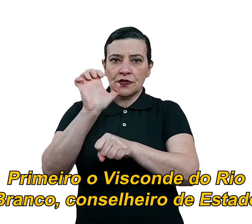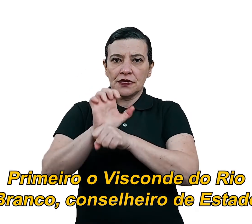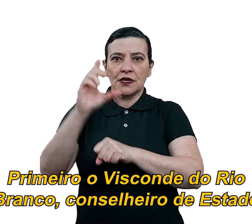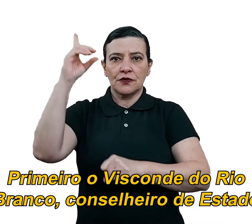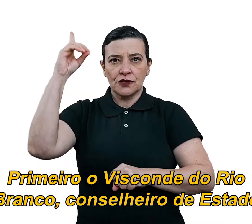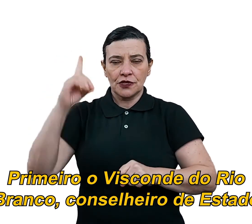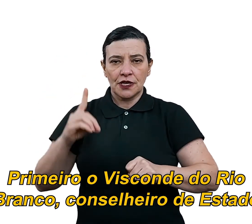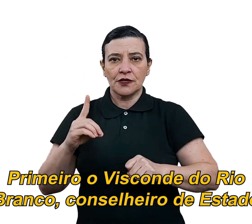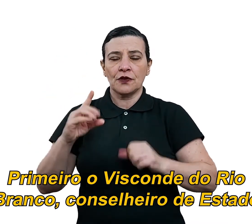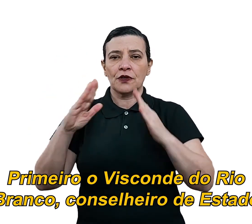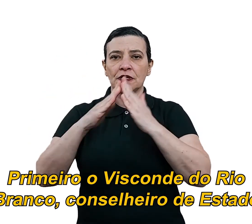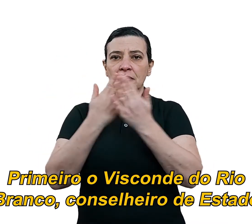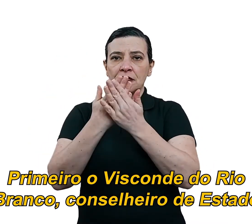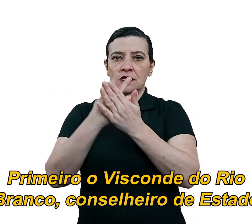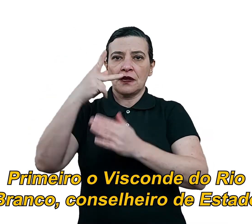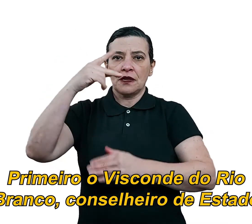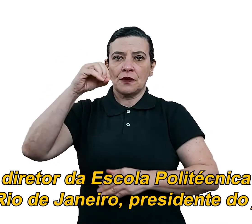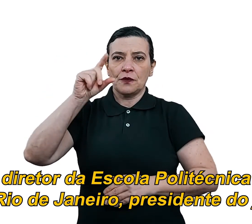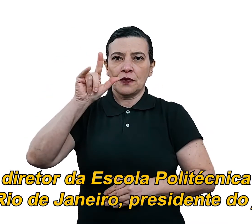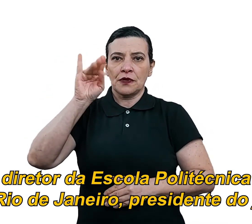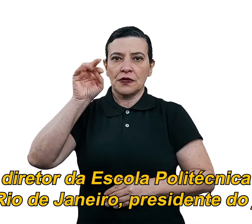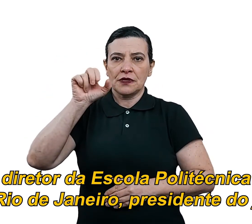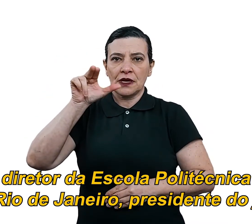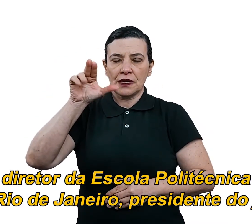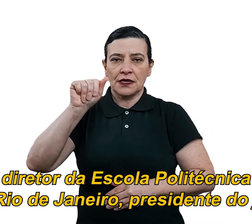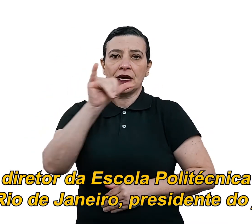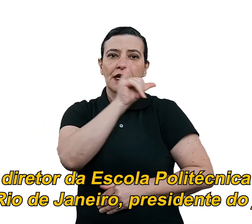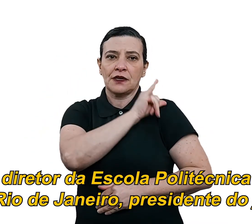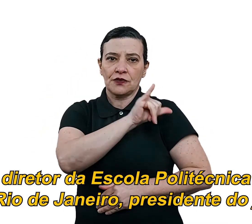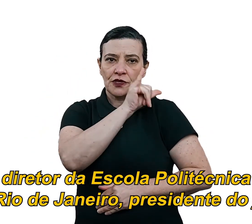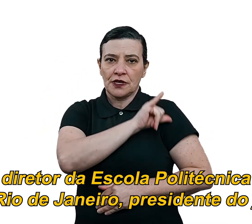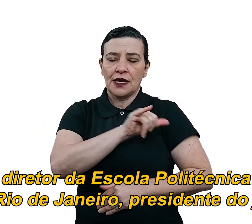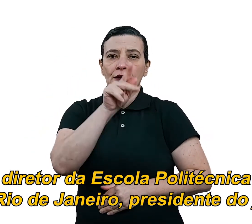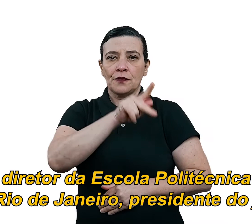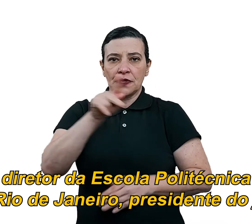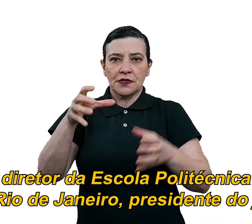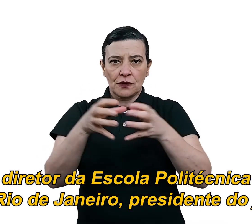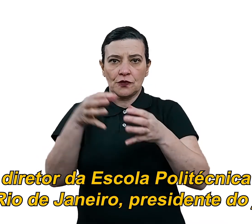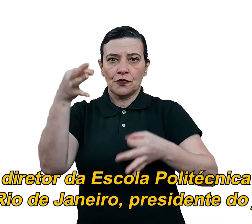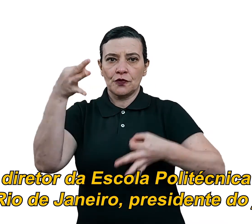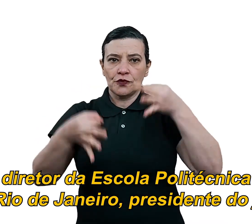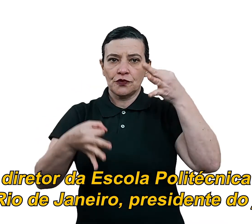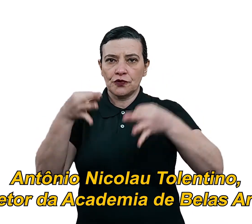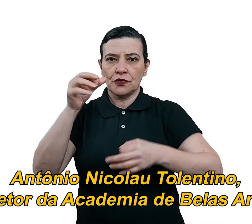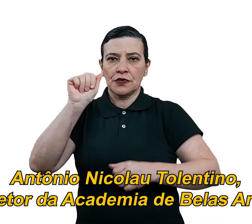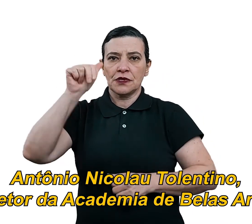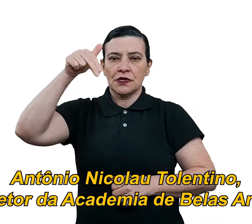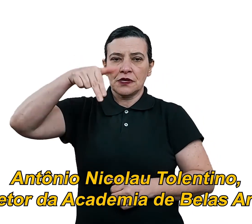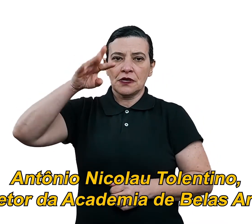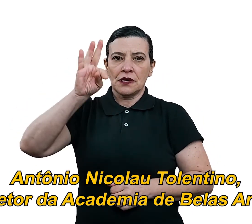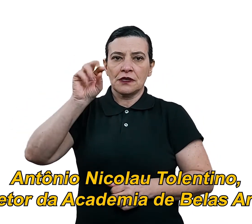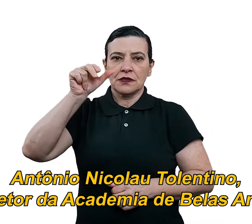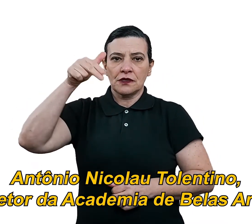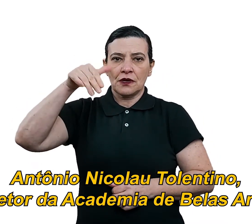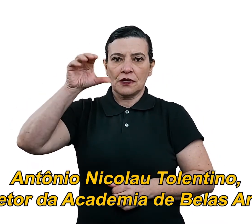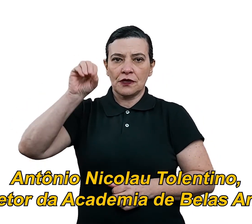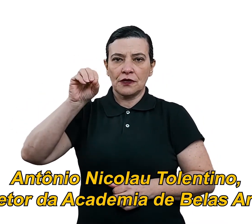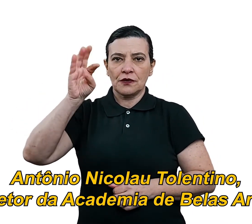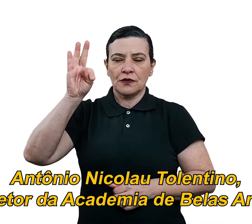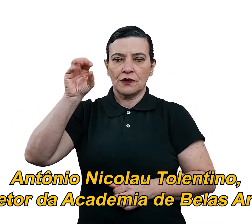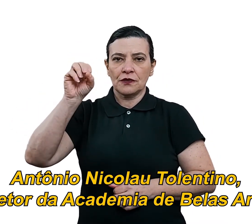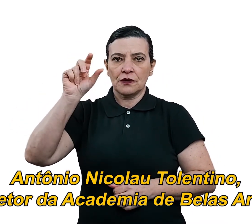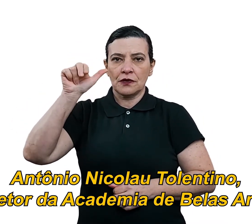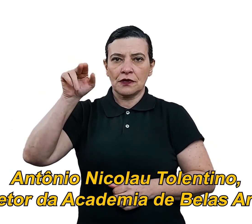Visconde do Rio Branco, conselheiro de Estado, diretor da Escola Politécnica do Rio de Janeiro, presidente do júri. Antônio Nicolau